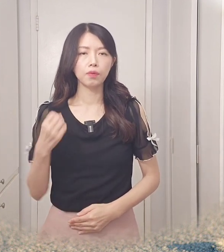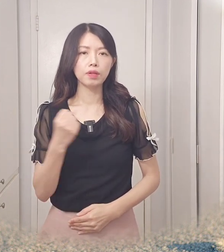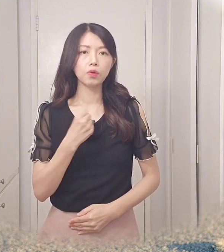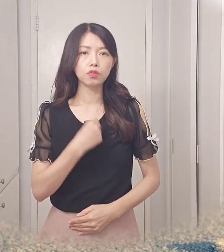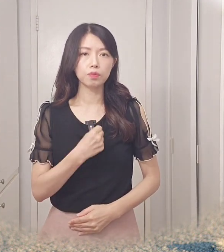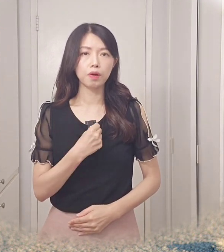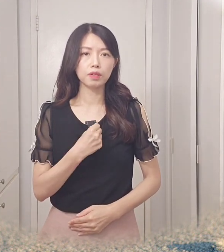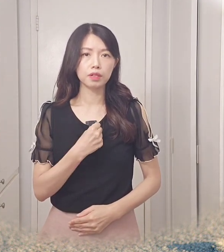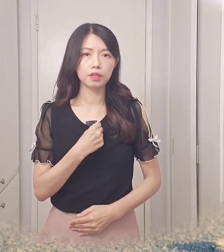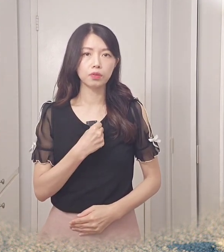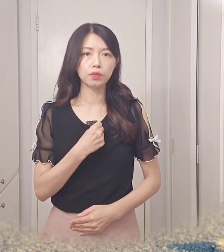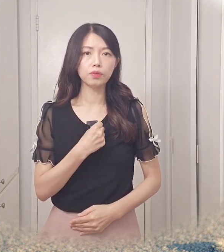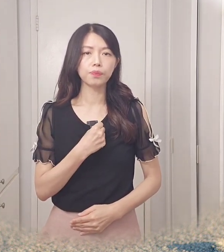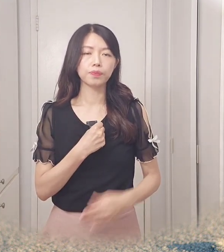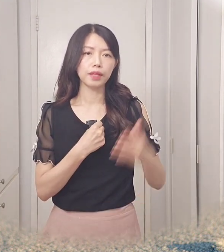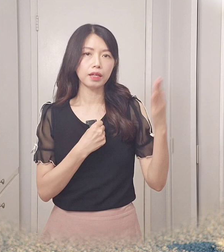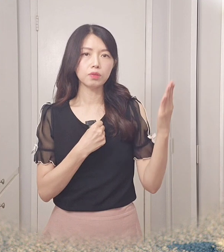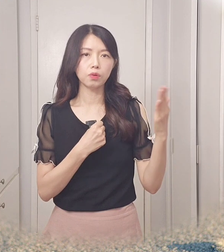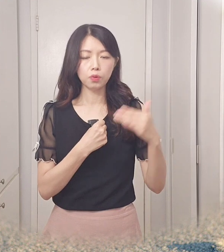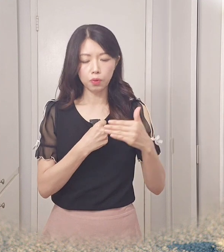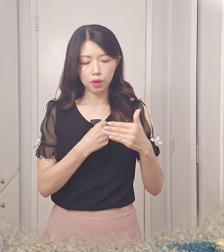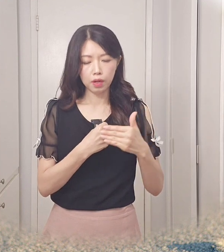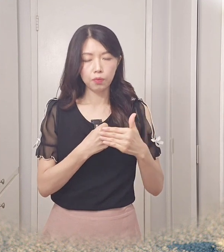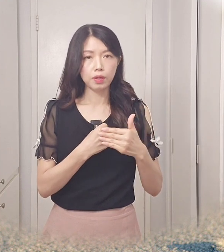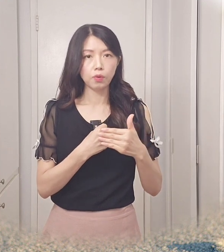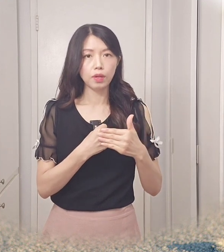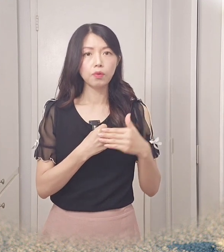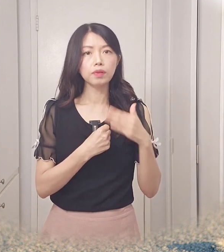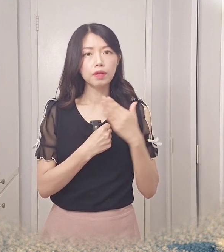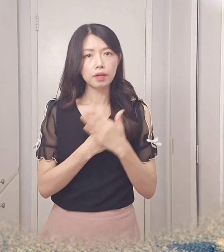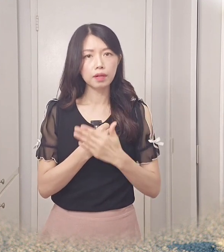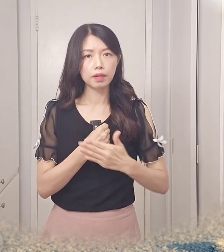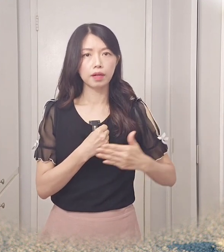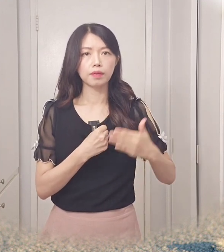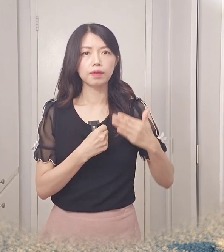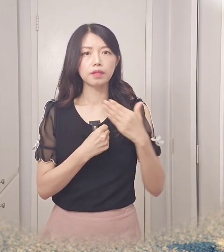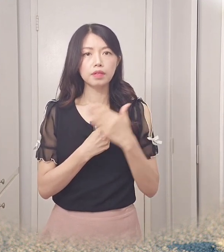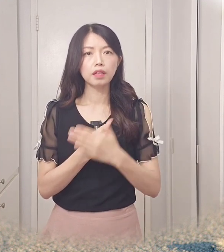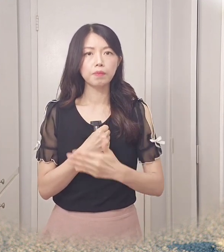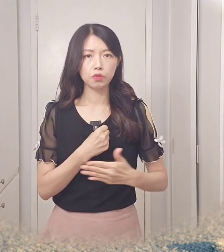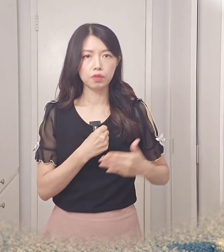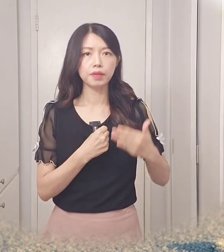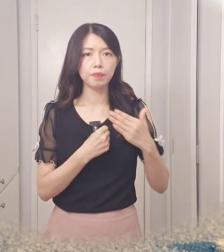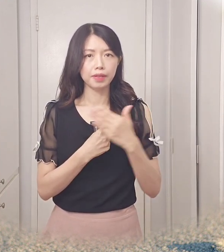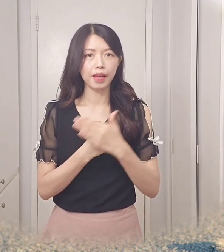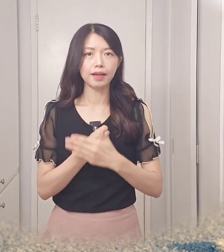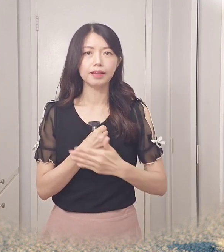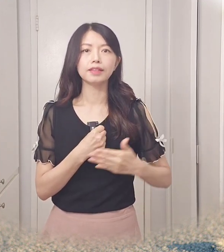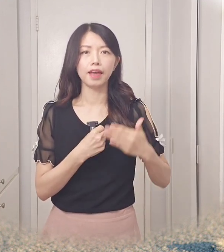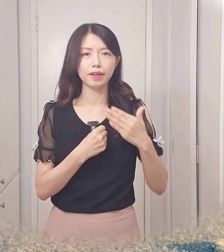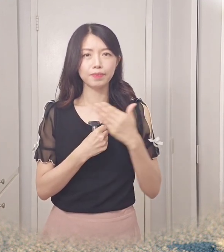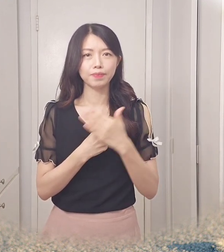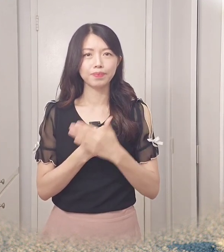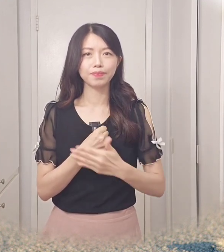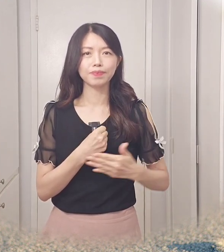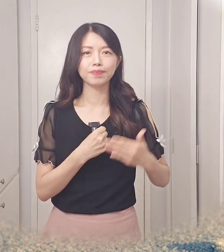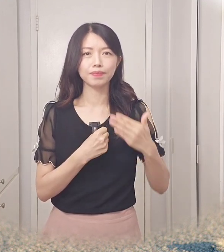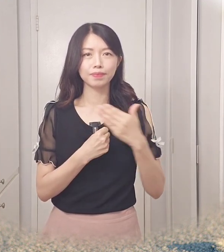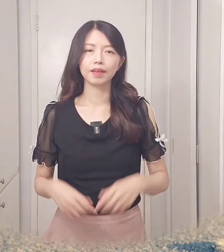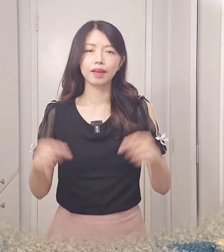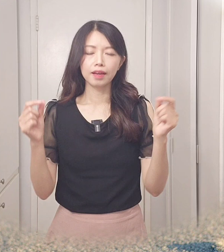수어는 왼손은 주먹을 쥐시고 다른 손으로 왼손의 손등을 쓰다듬어 주시면 됩니다. 은혜.